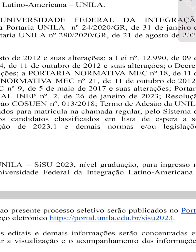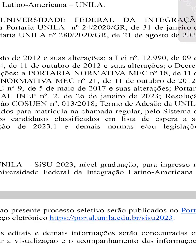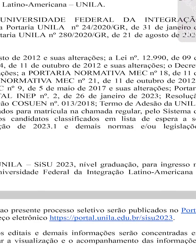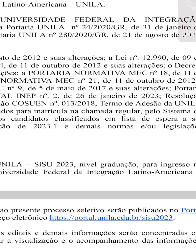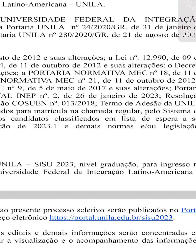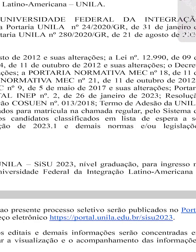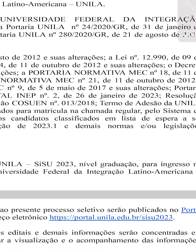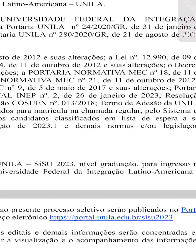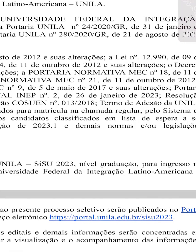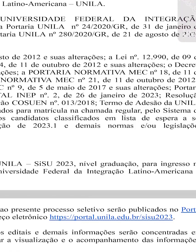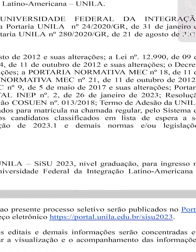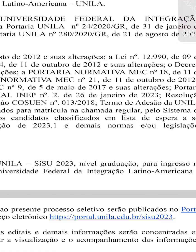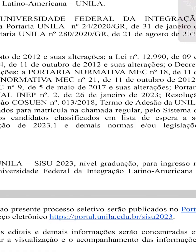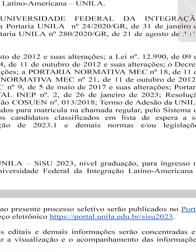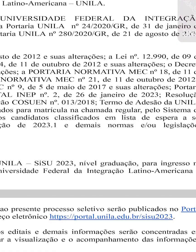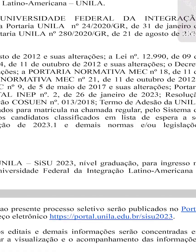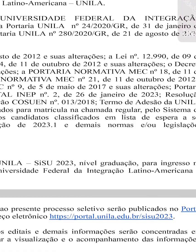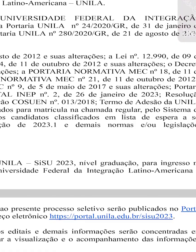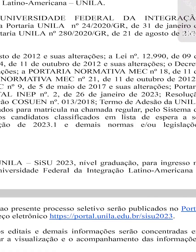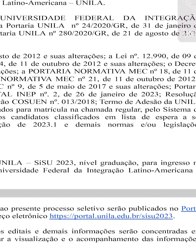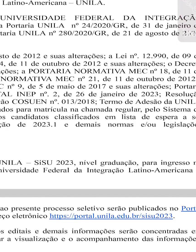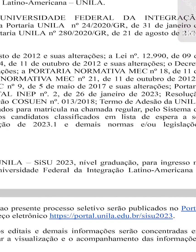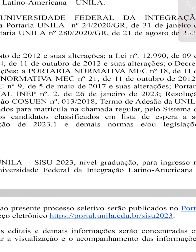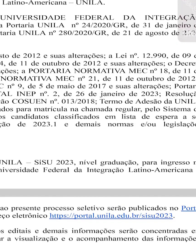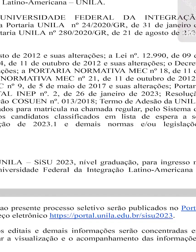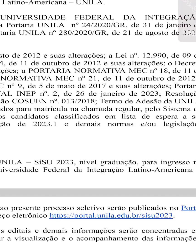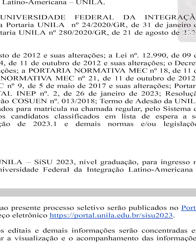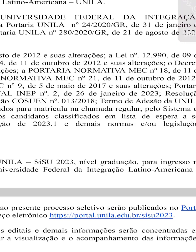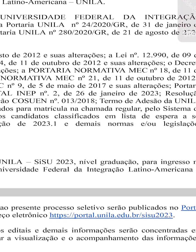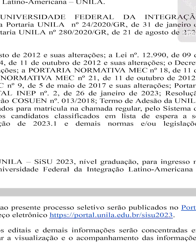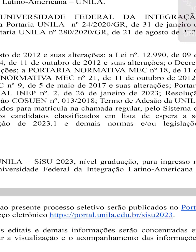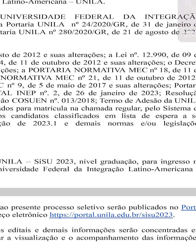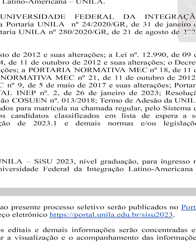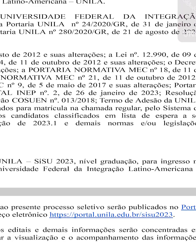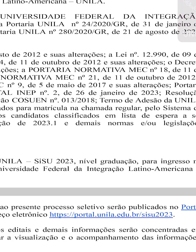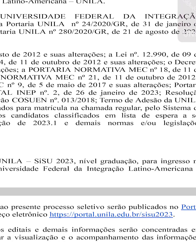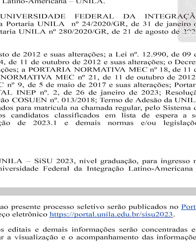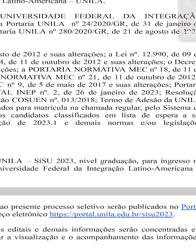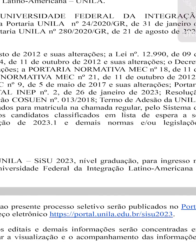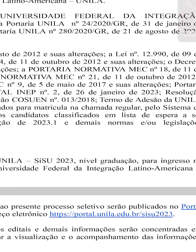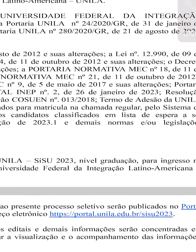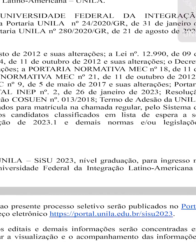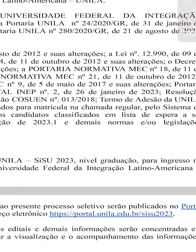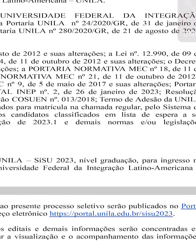2023.1. Os candidatos classificados em lista de espera a ser disponibilizada pelo